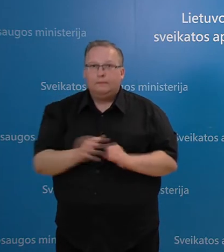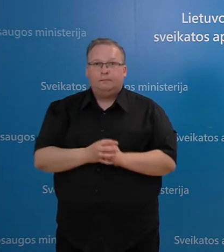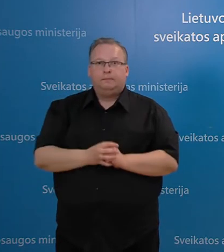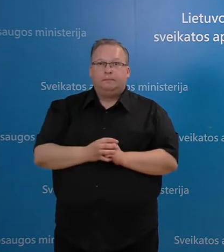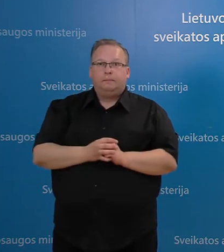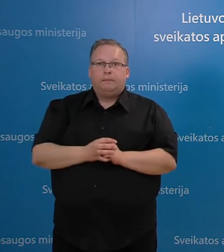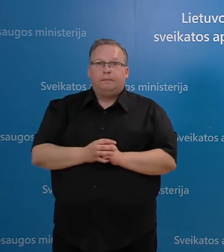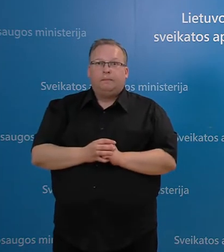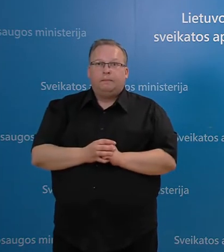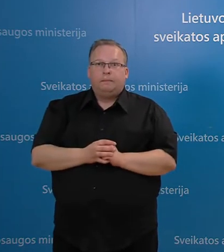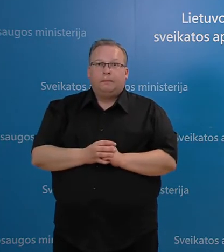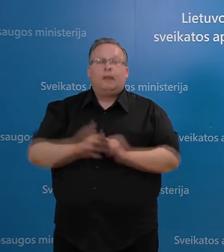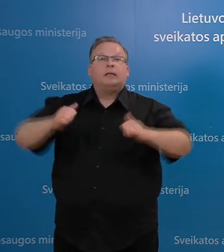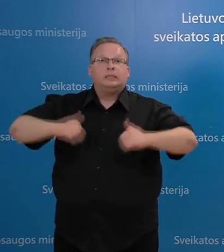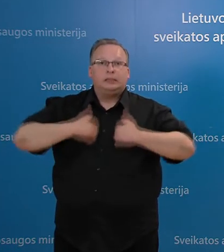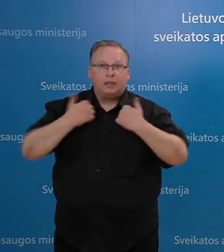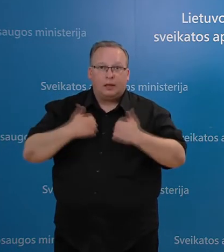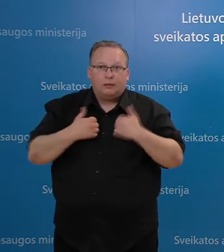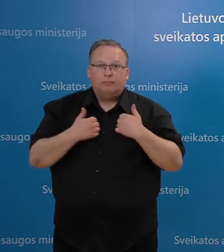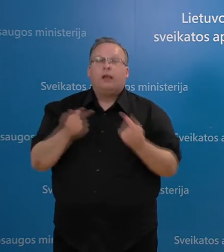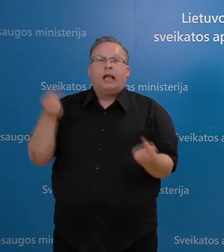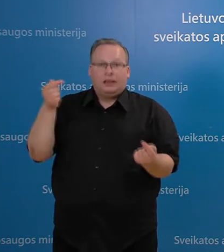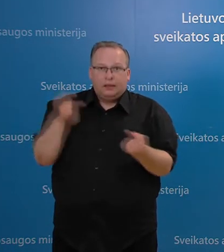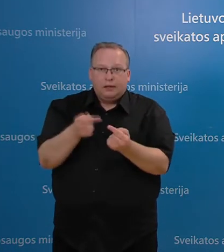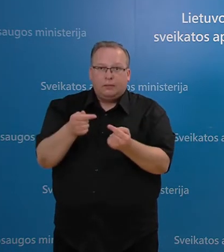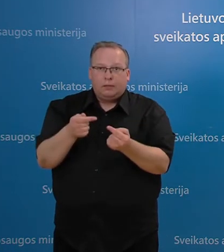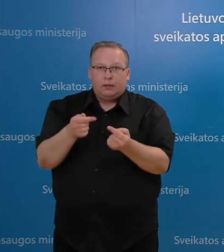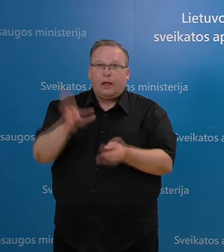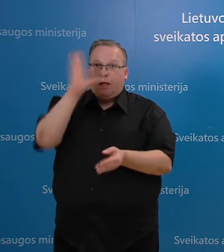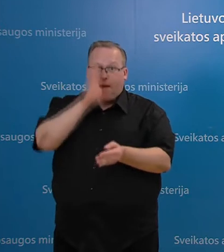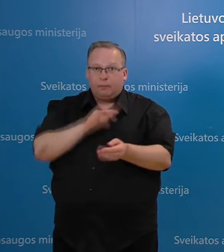kad siekiant vėlgi tinkamai valdyti